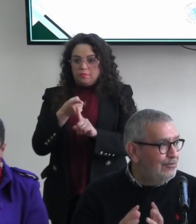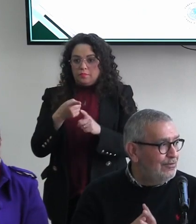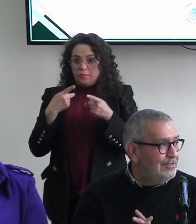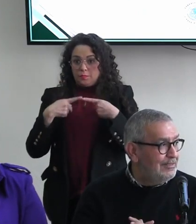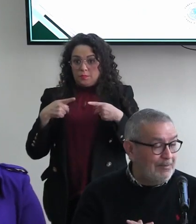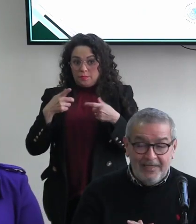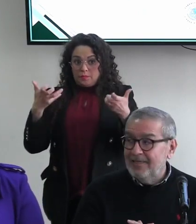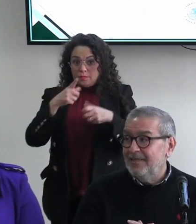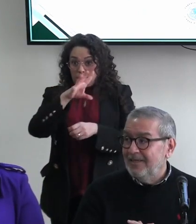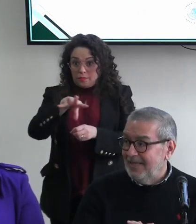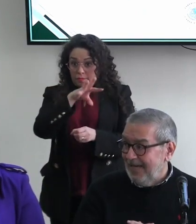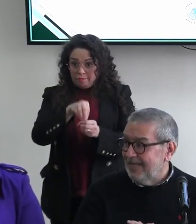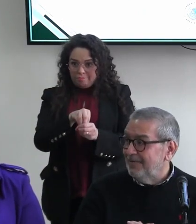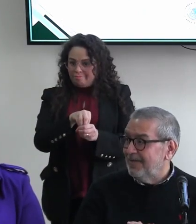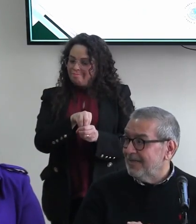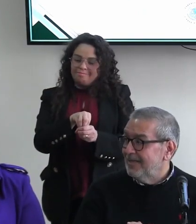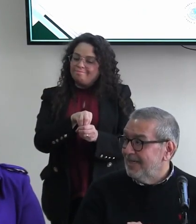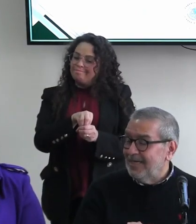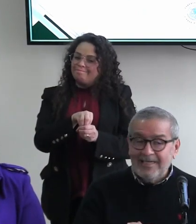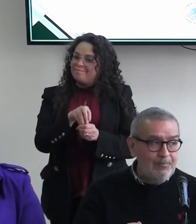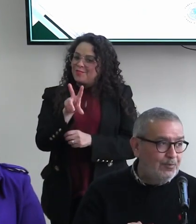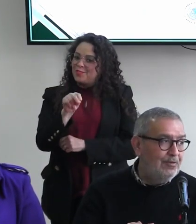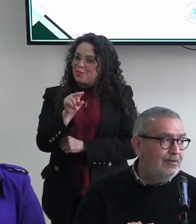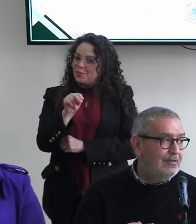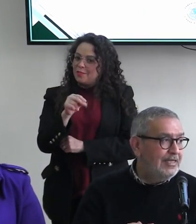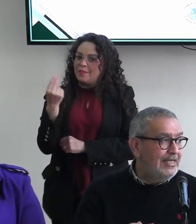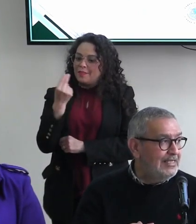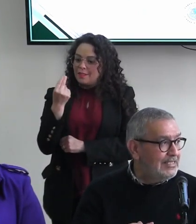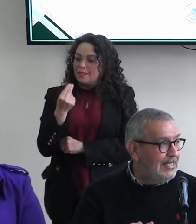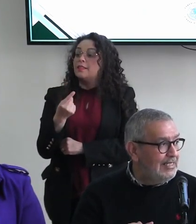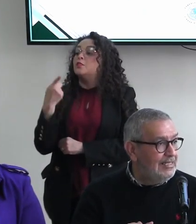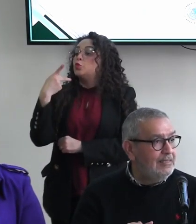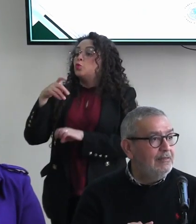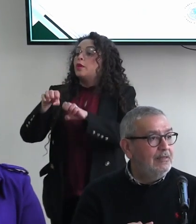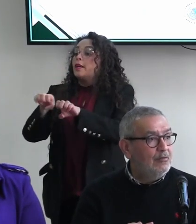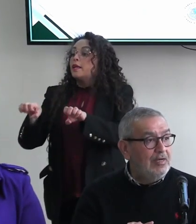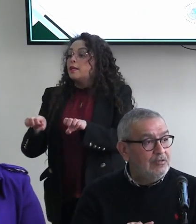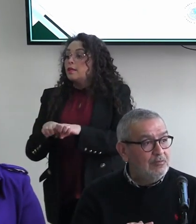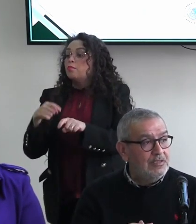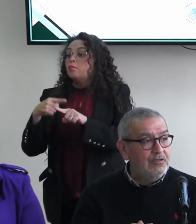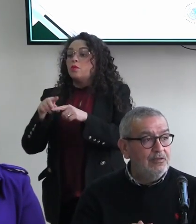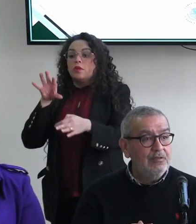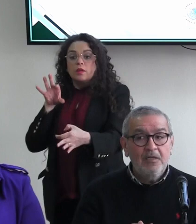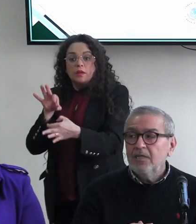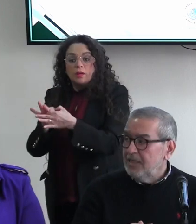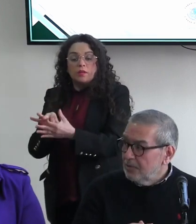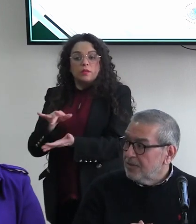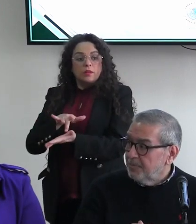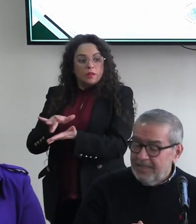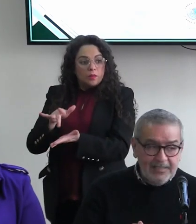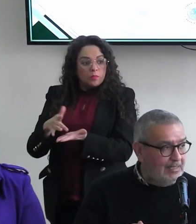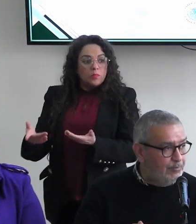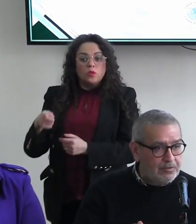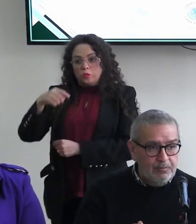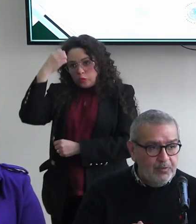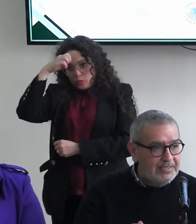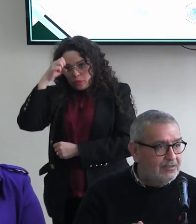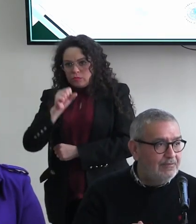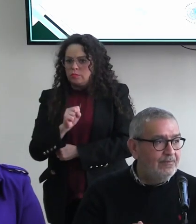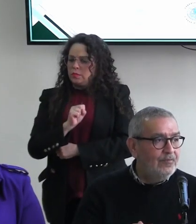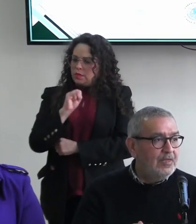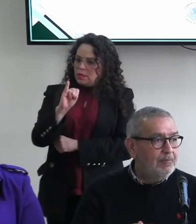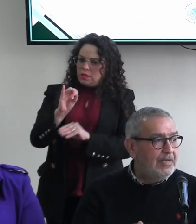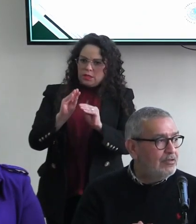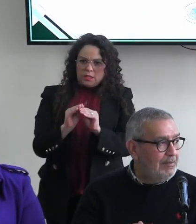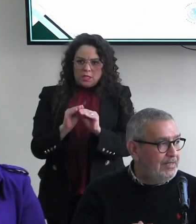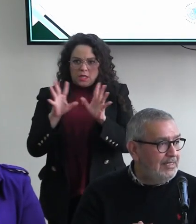hacer todo, también ya hay que ver el equipo, quién está ahí, cuál es su visión, sí, su experiencia, por